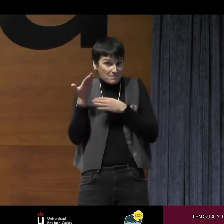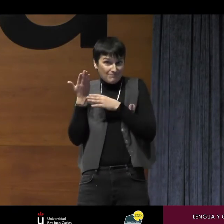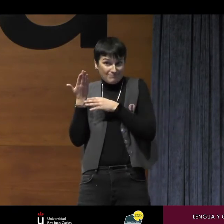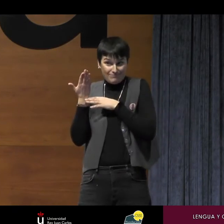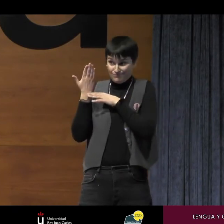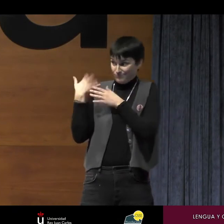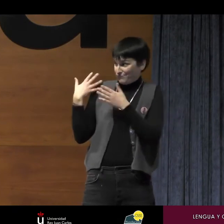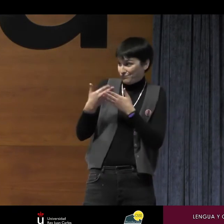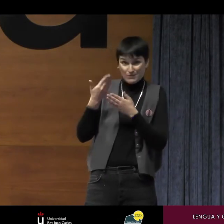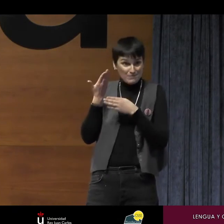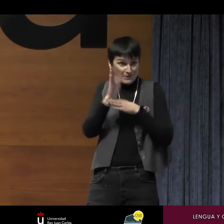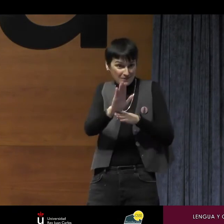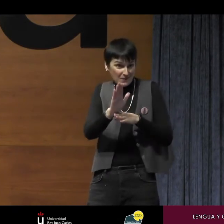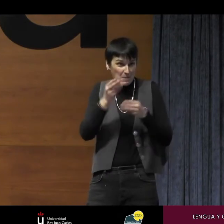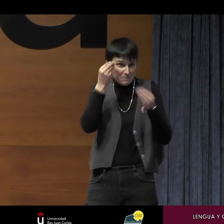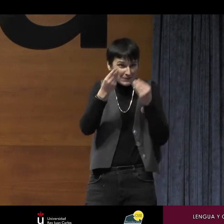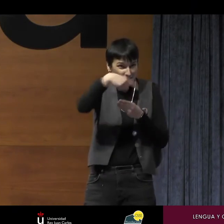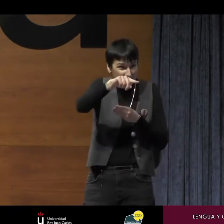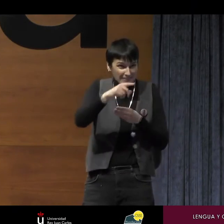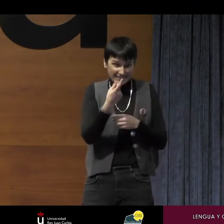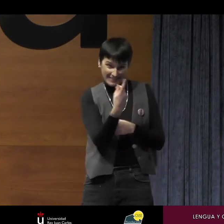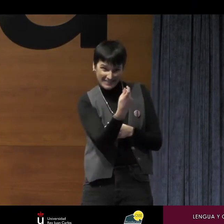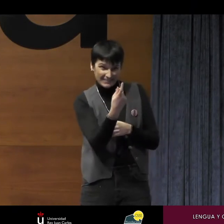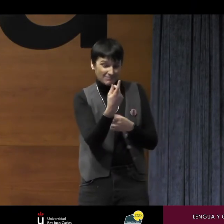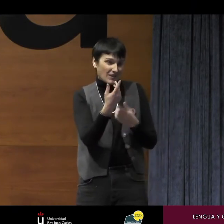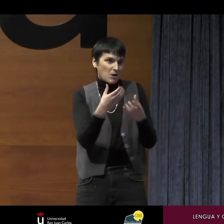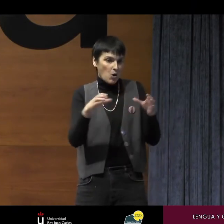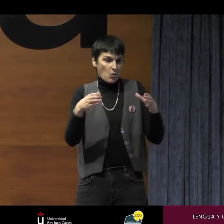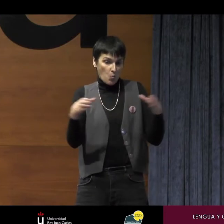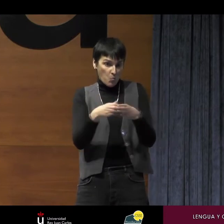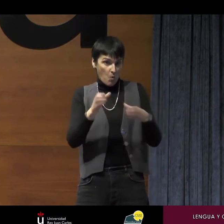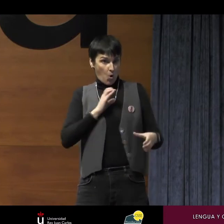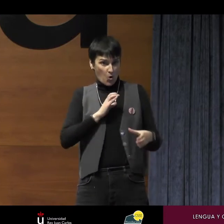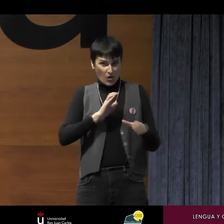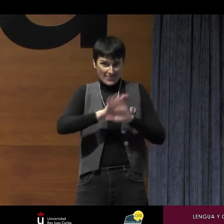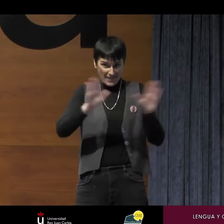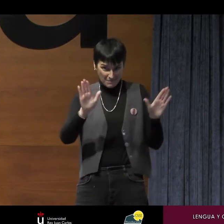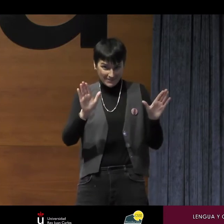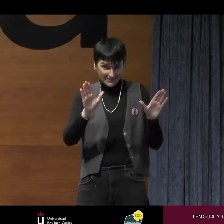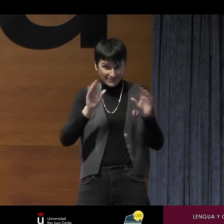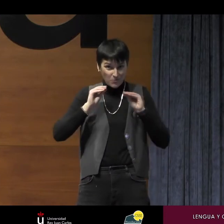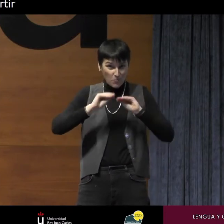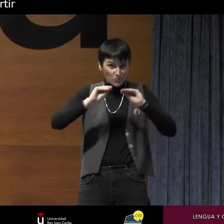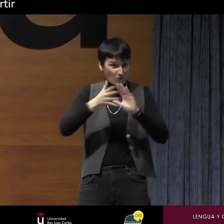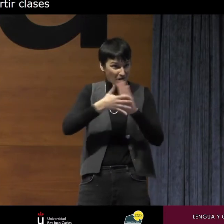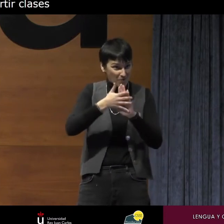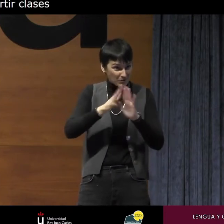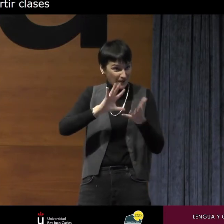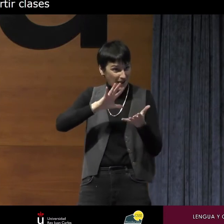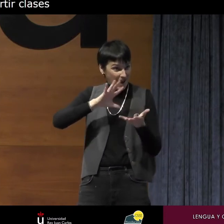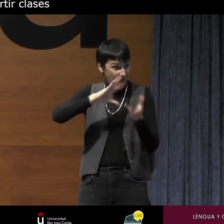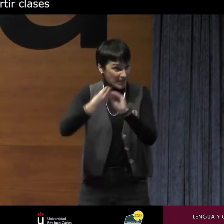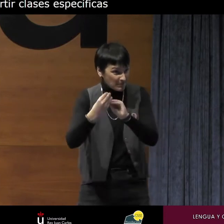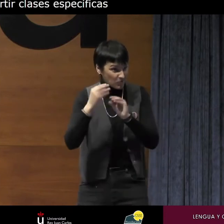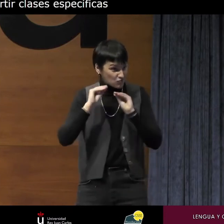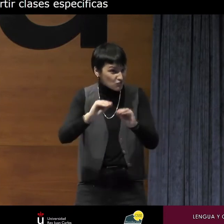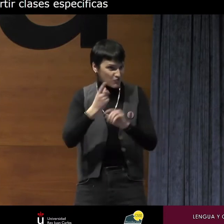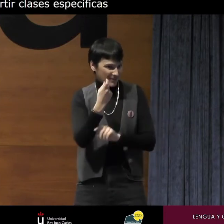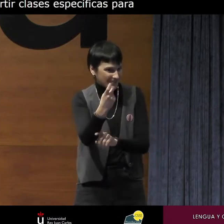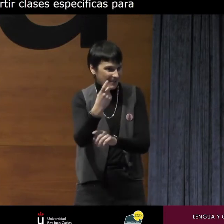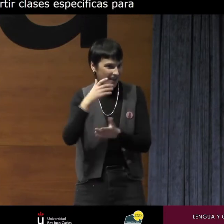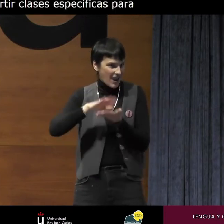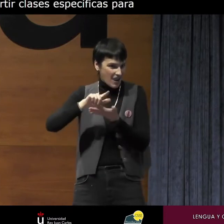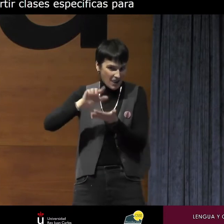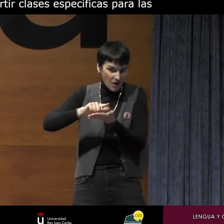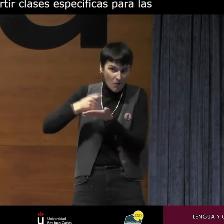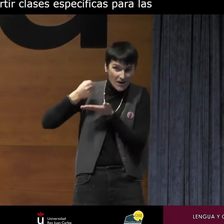Por tanto, deberíamos impartir clases específicas para las